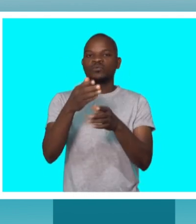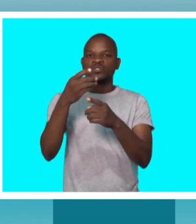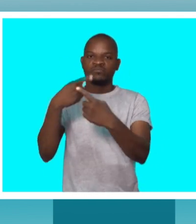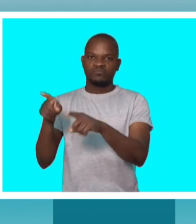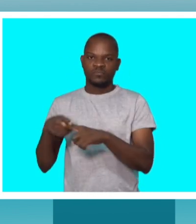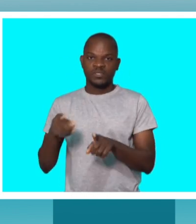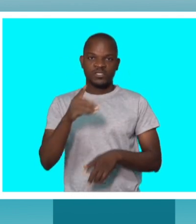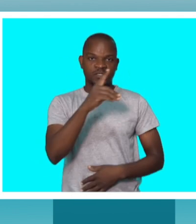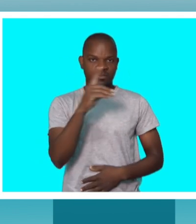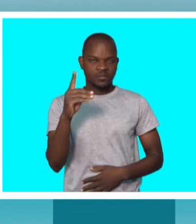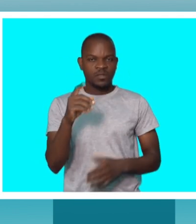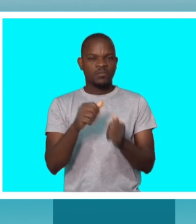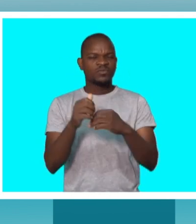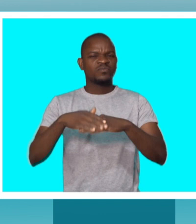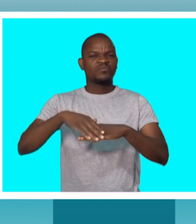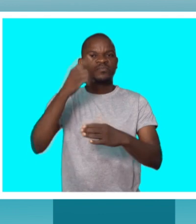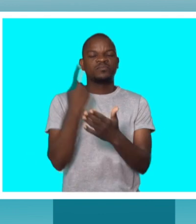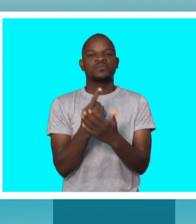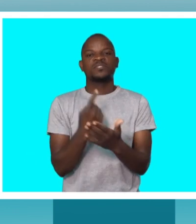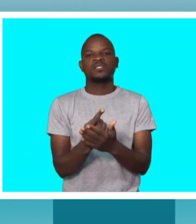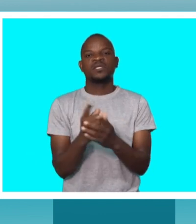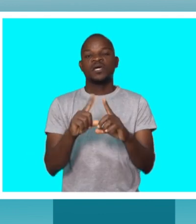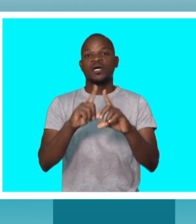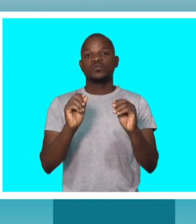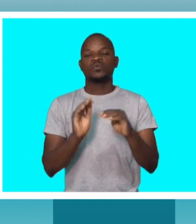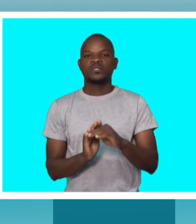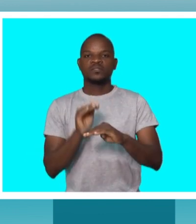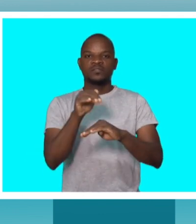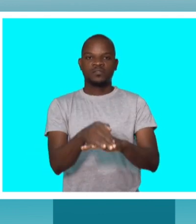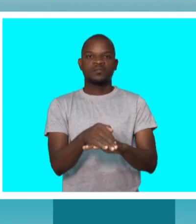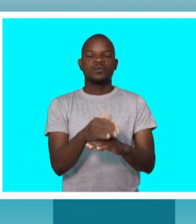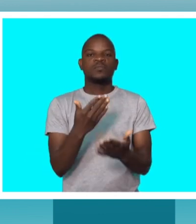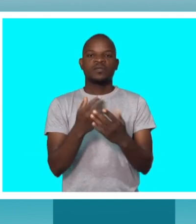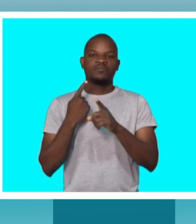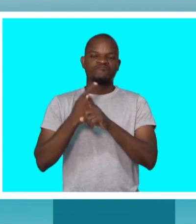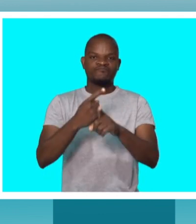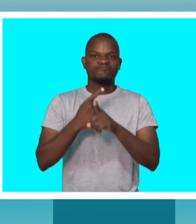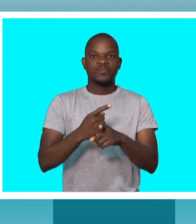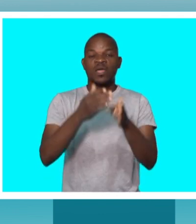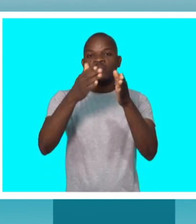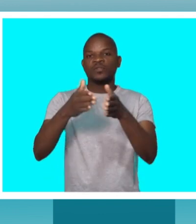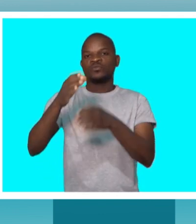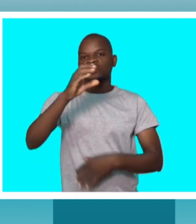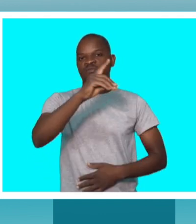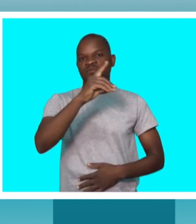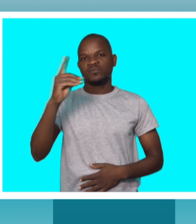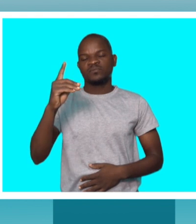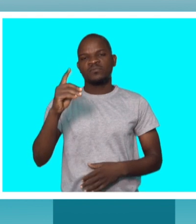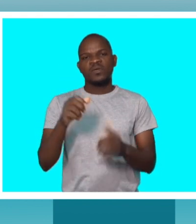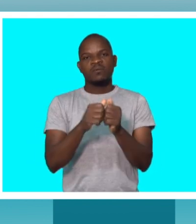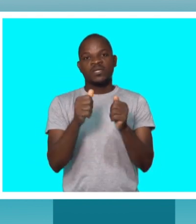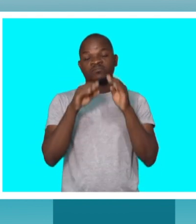deficiência. E eu acho que é a chave, a acessibilidade é a chave para a participação das pessoas com